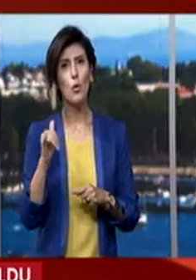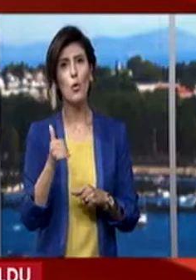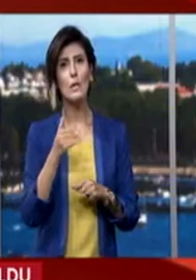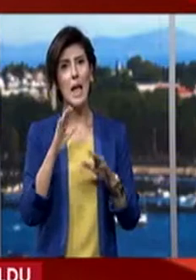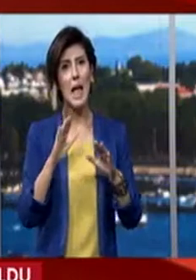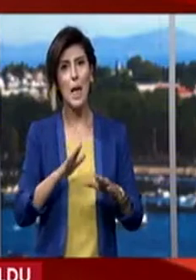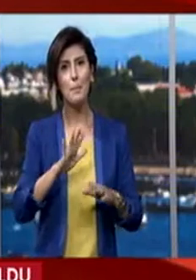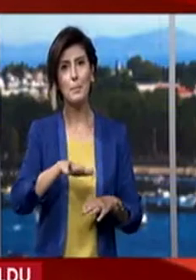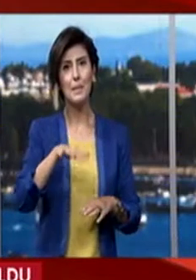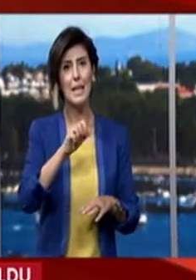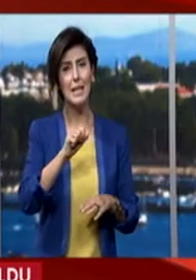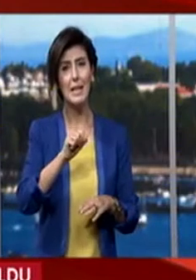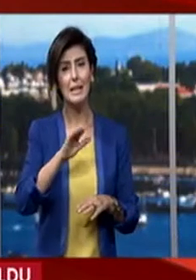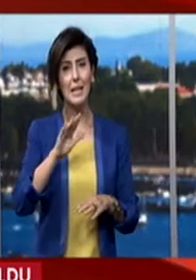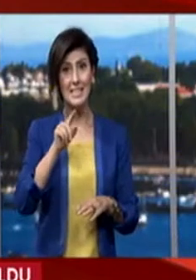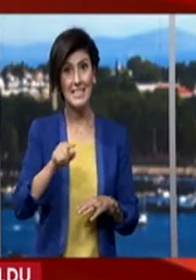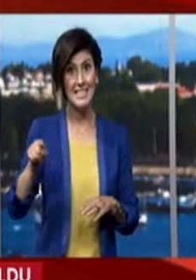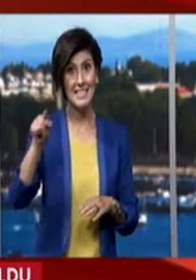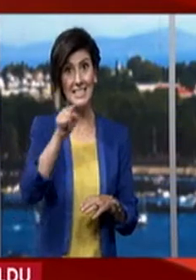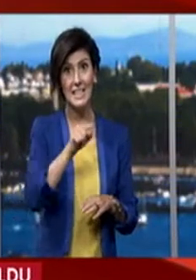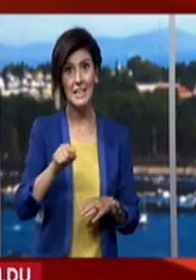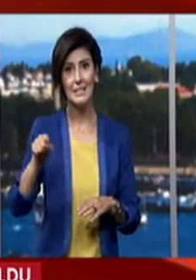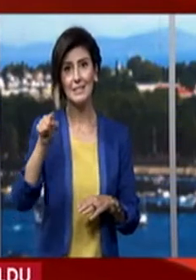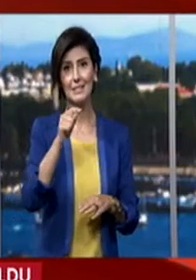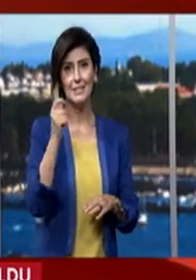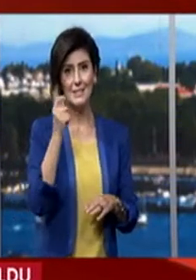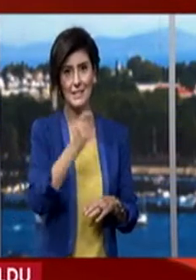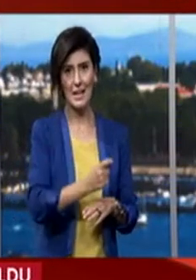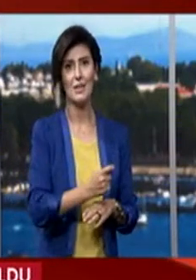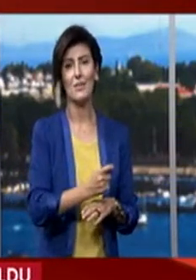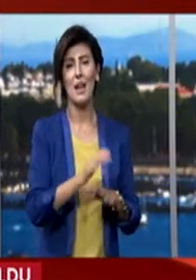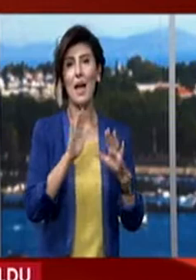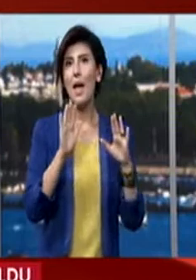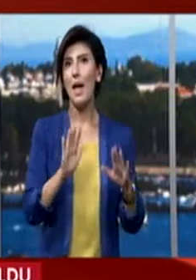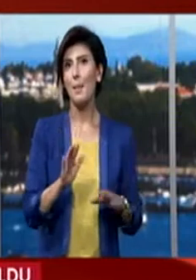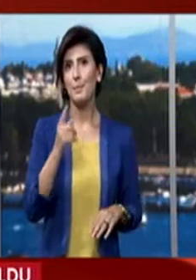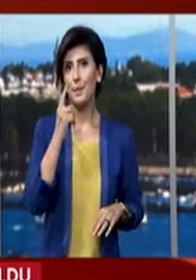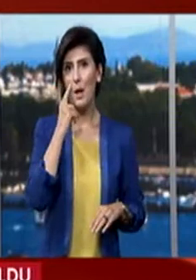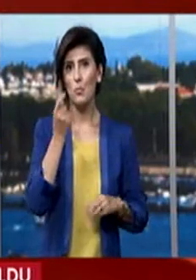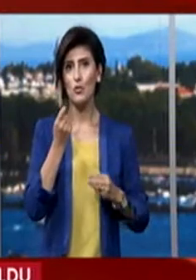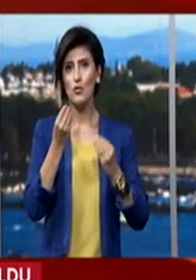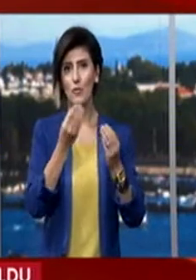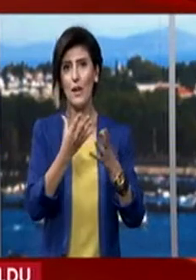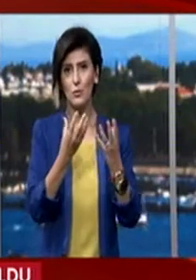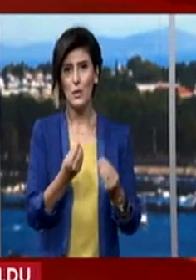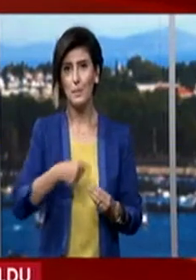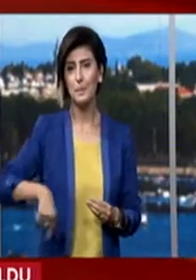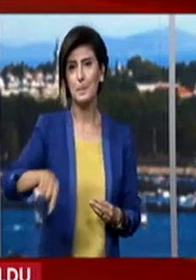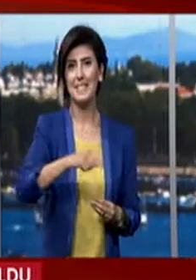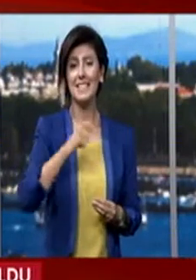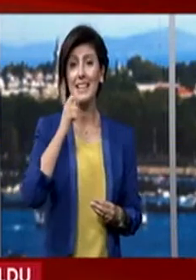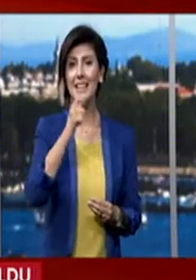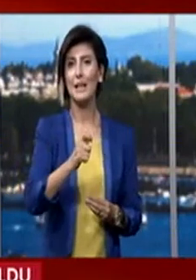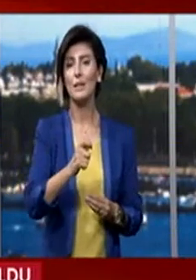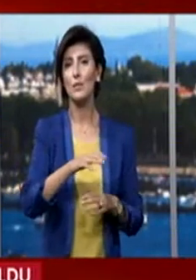hem genelindeki sizlerin teklifleri hem kamu işvereni olarak bizlerin teklifi